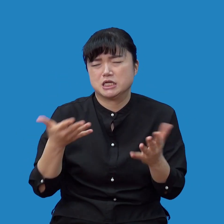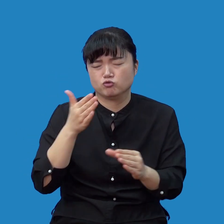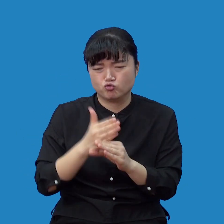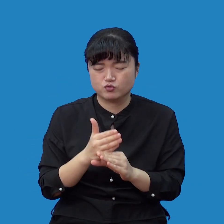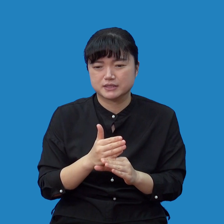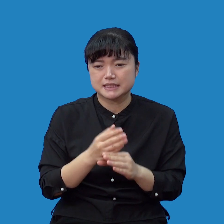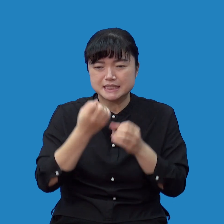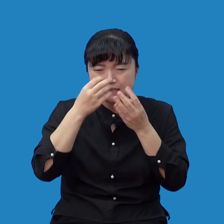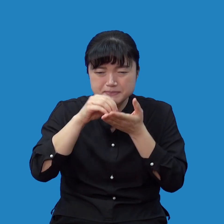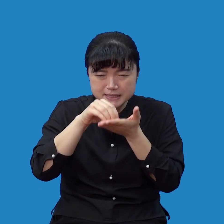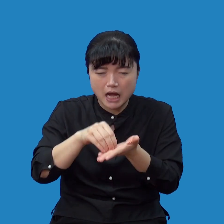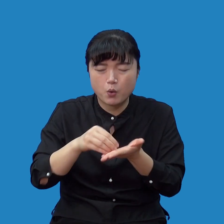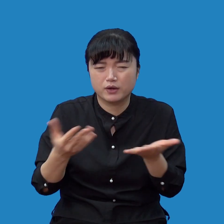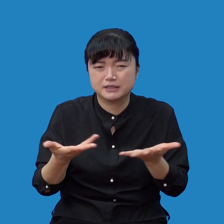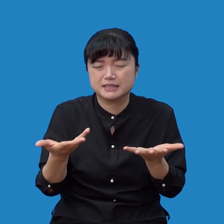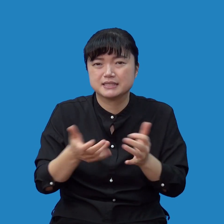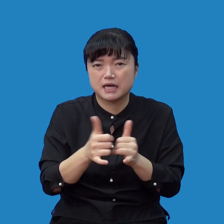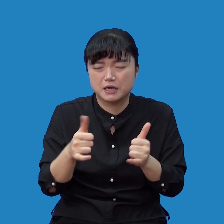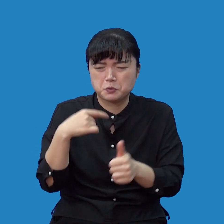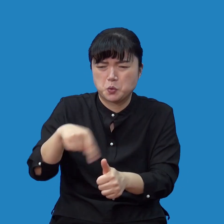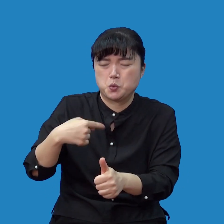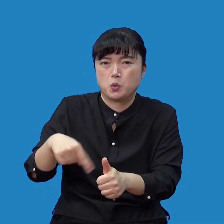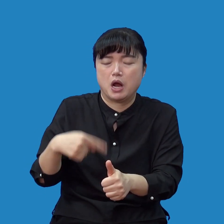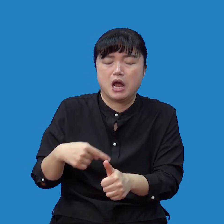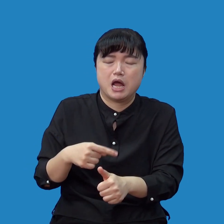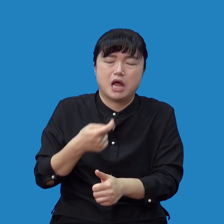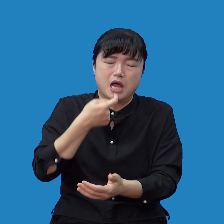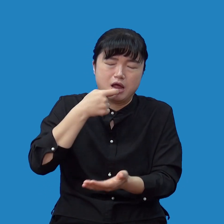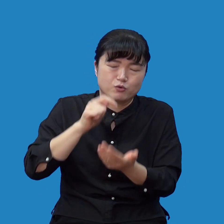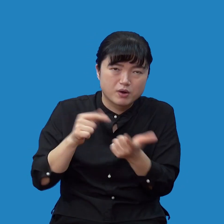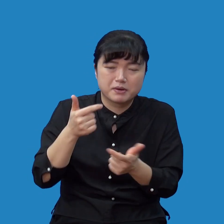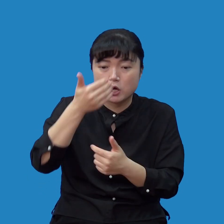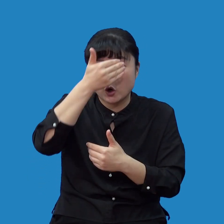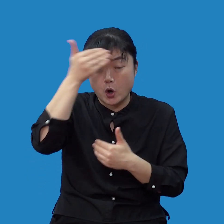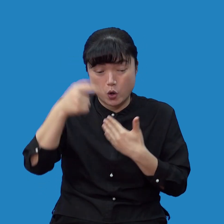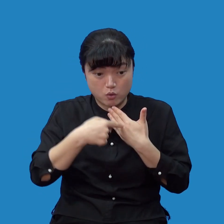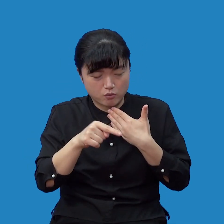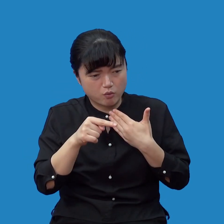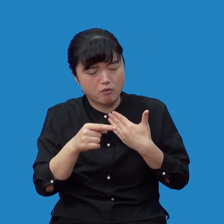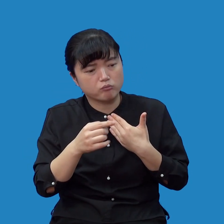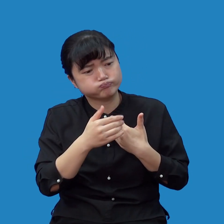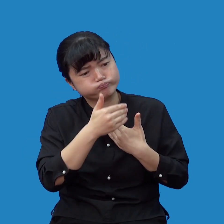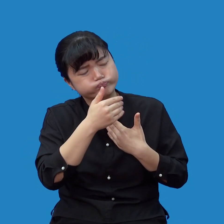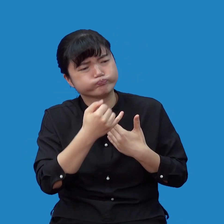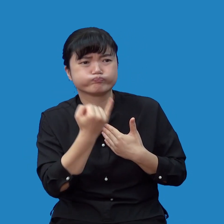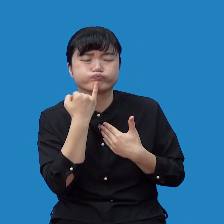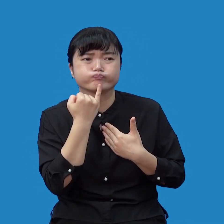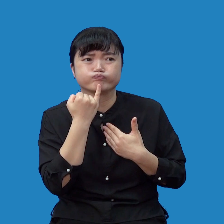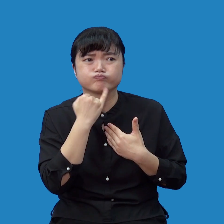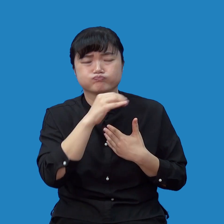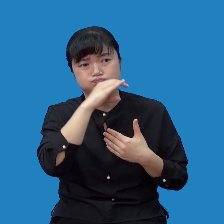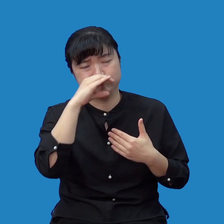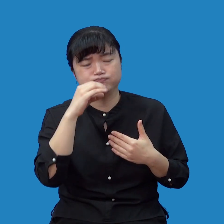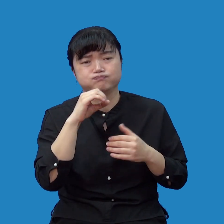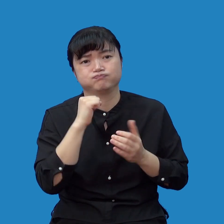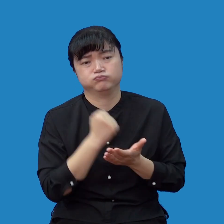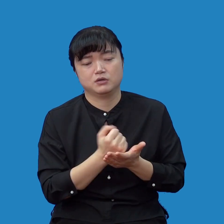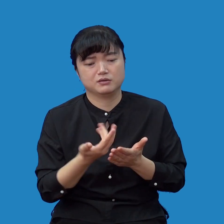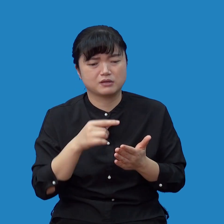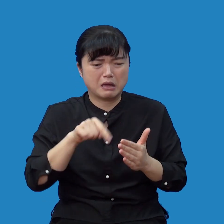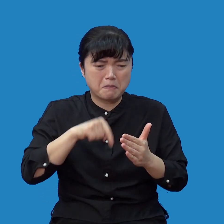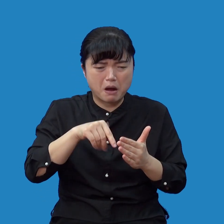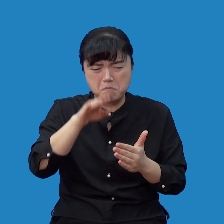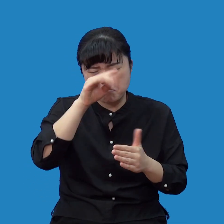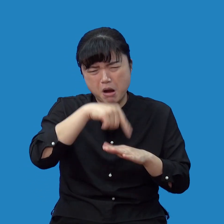교육을 하는데 요즘 이 청년들이 겉은 멀쩡해 보이는데 속이 병들고 아픈 친구들이 그렇게 많답니다.